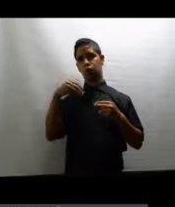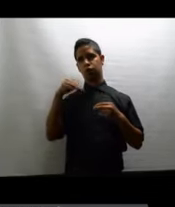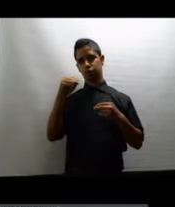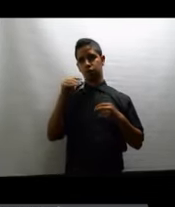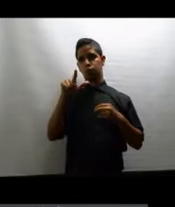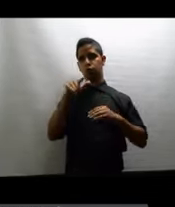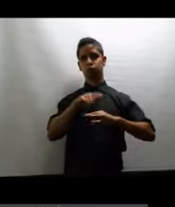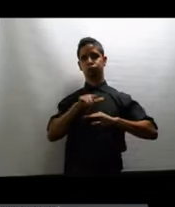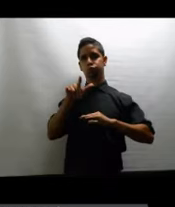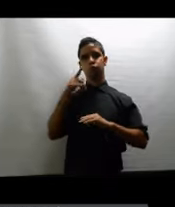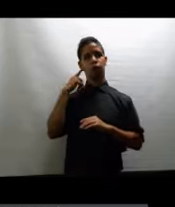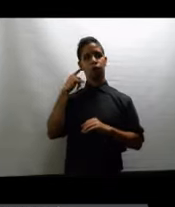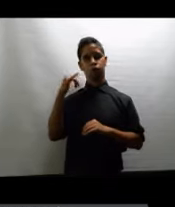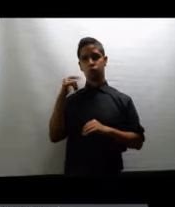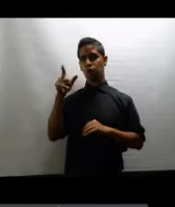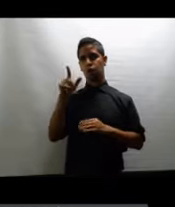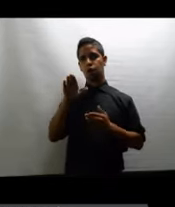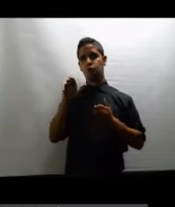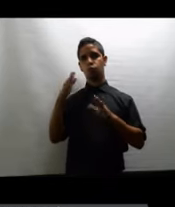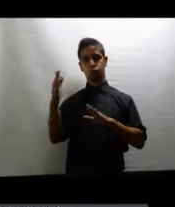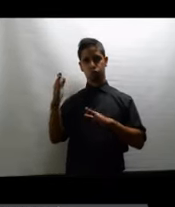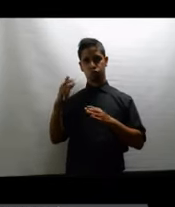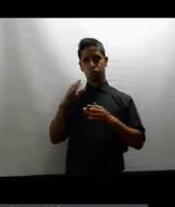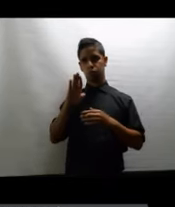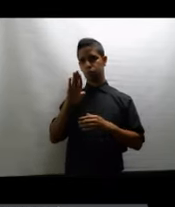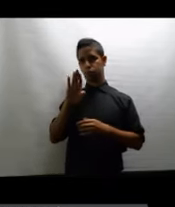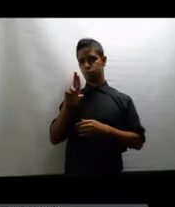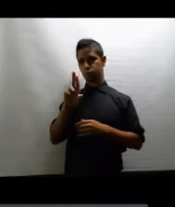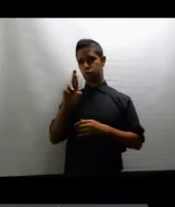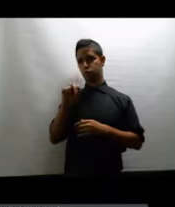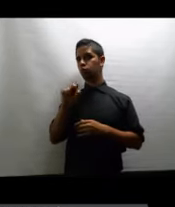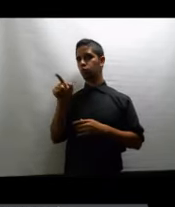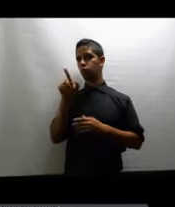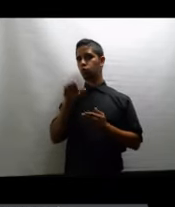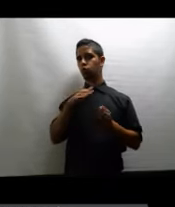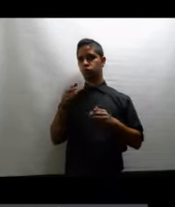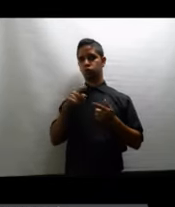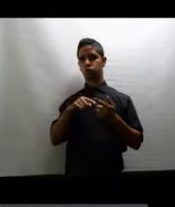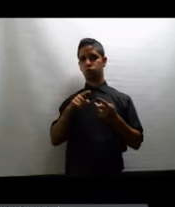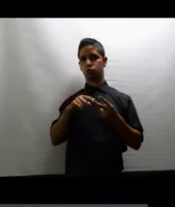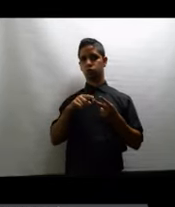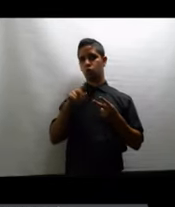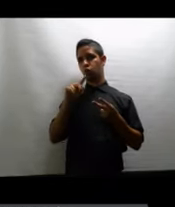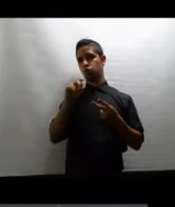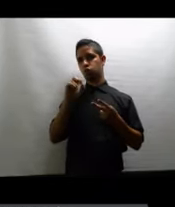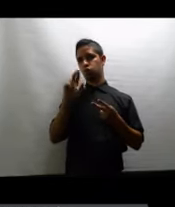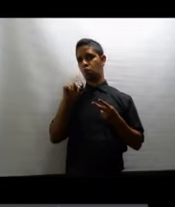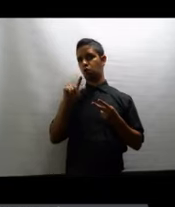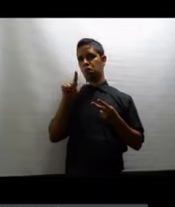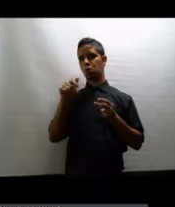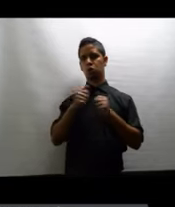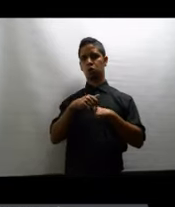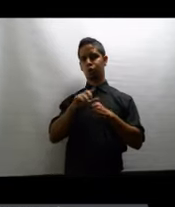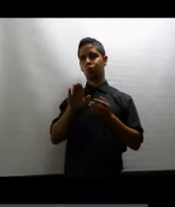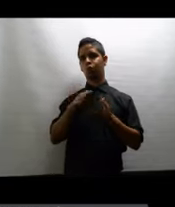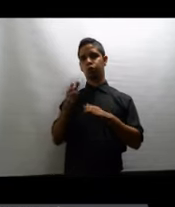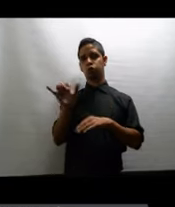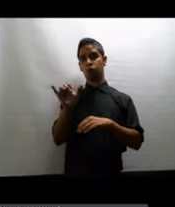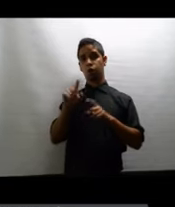California, allá él murió, Byrne murió, y entonces luego Thor murió a los años, pero